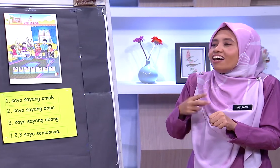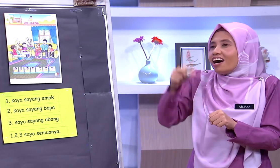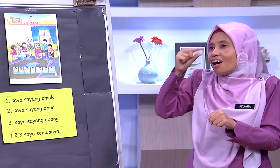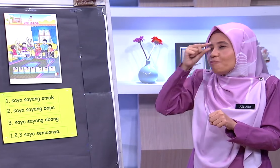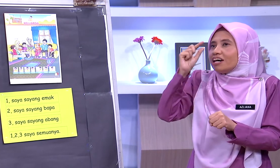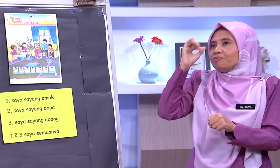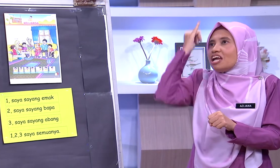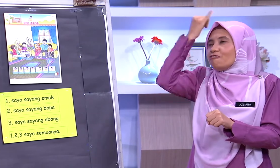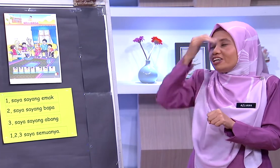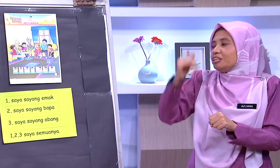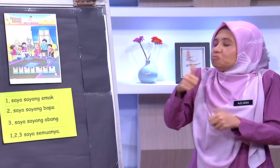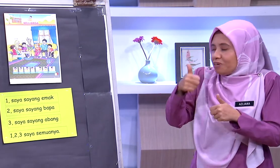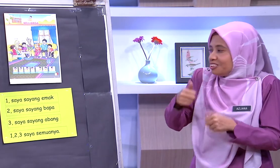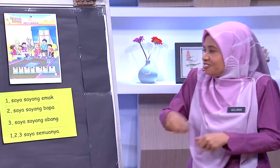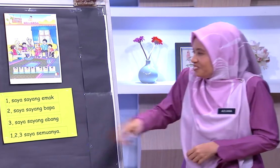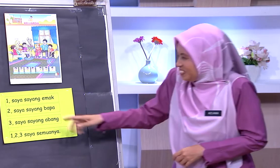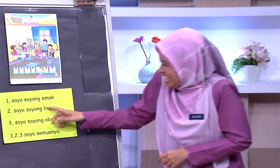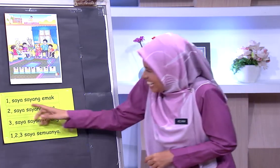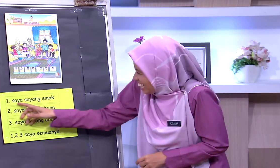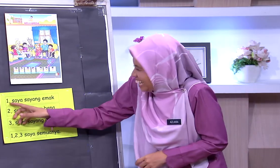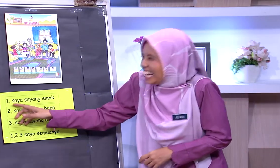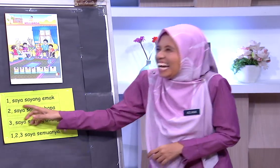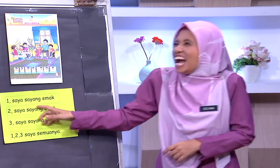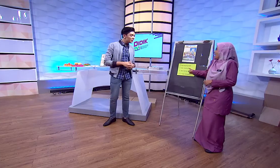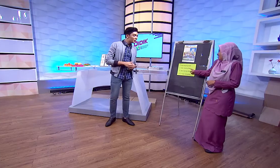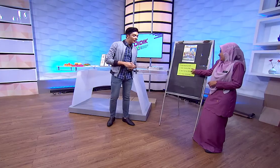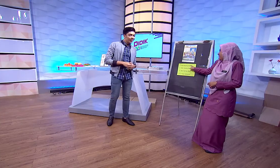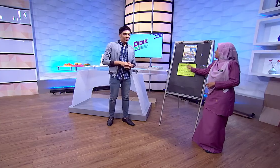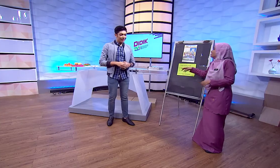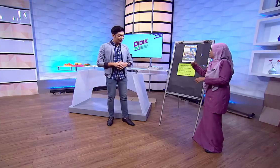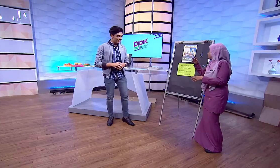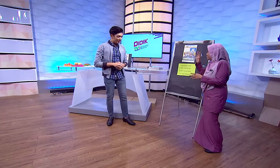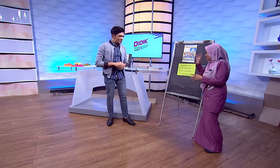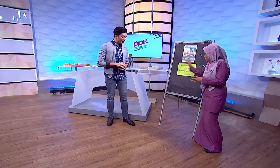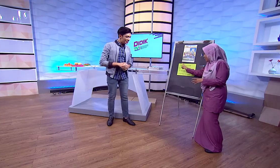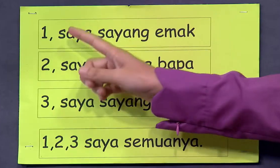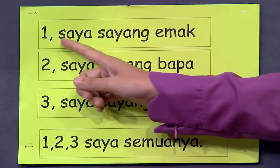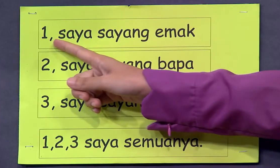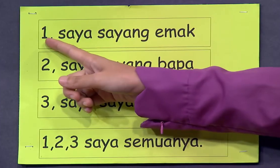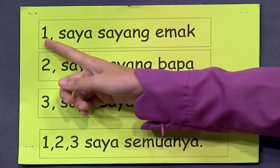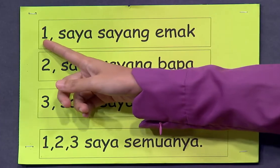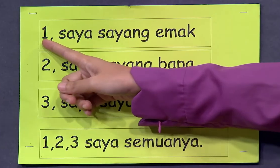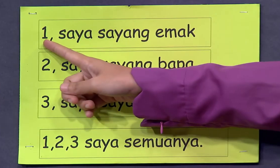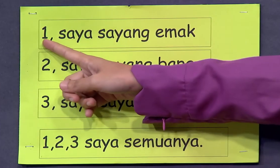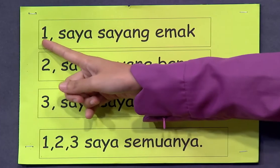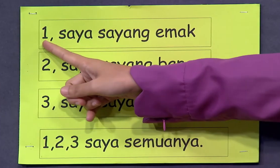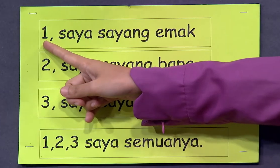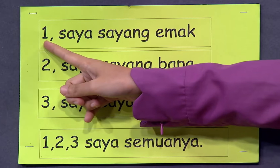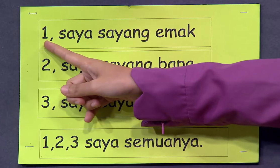aabang Vivanews pandai Bulak murah dengan saya take a a a ini apa